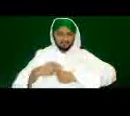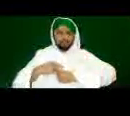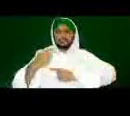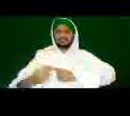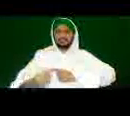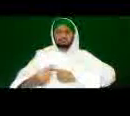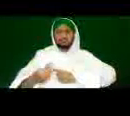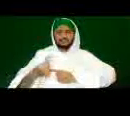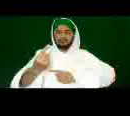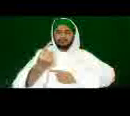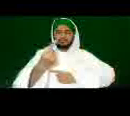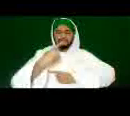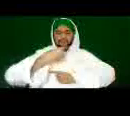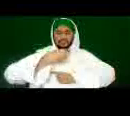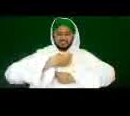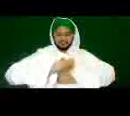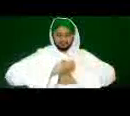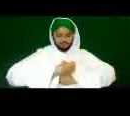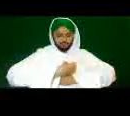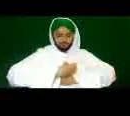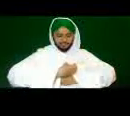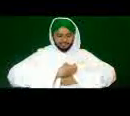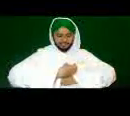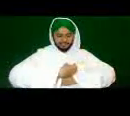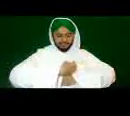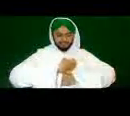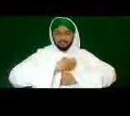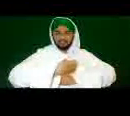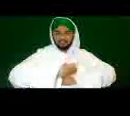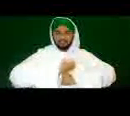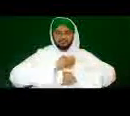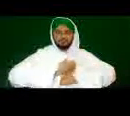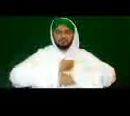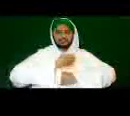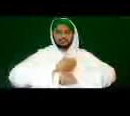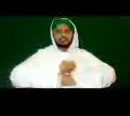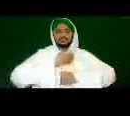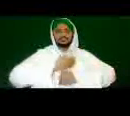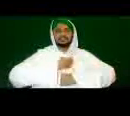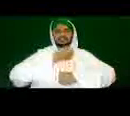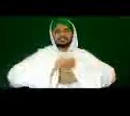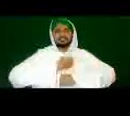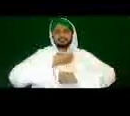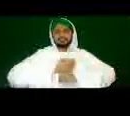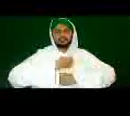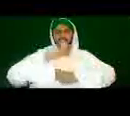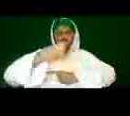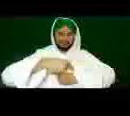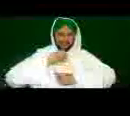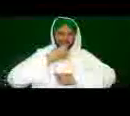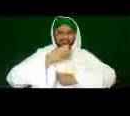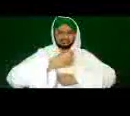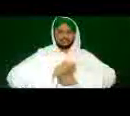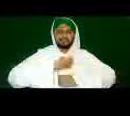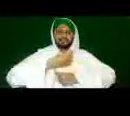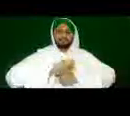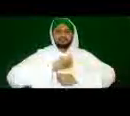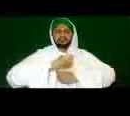الٹے ہاتھ کو اور سیدھے ہاتھ کو اوپر سے لا کر جو ہے یوں کریں. یہ ہوا سیکھنا. کوئی چیز آ رہی ہے جیسے